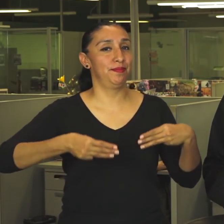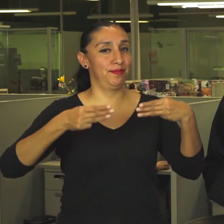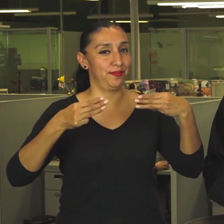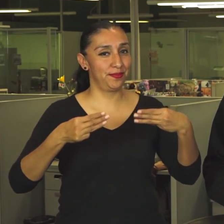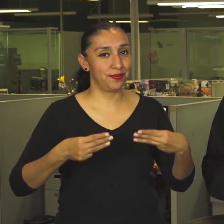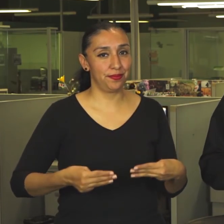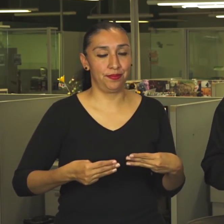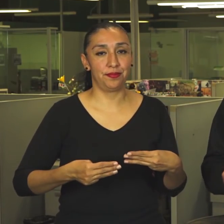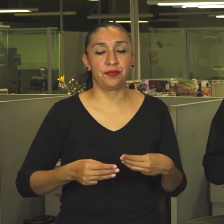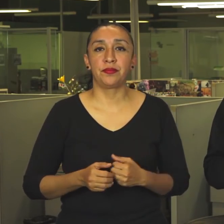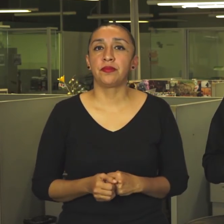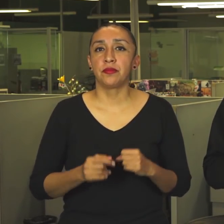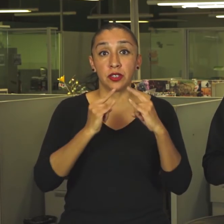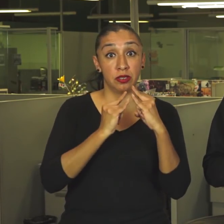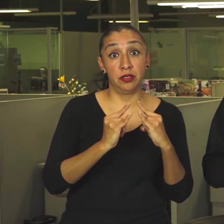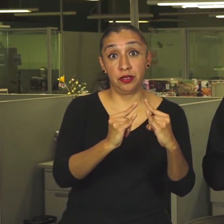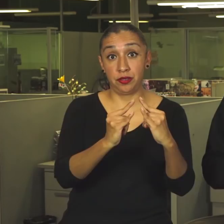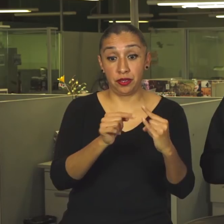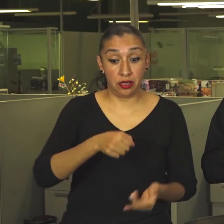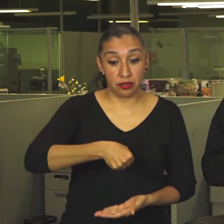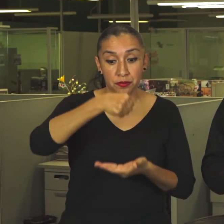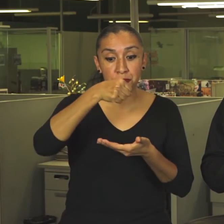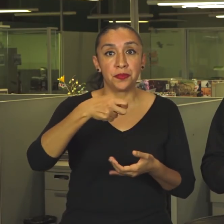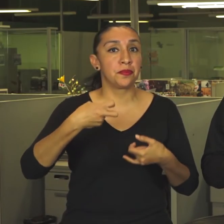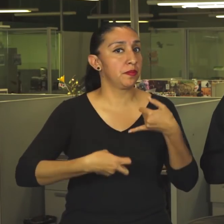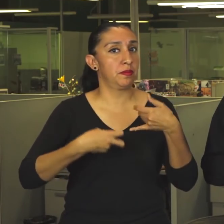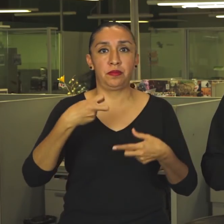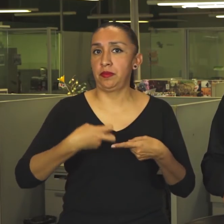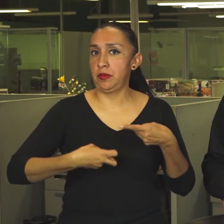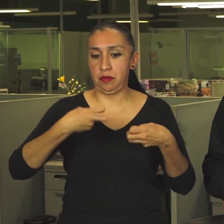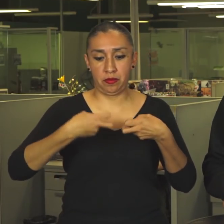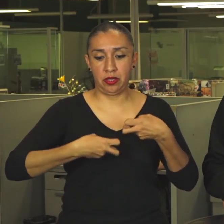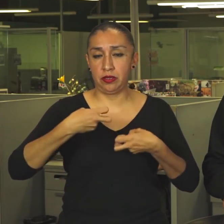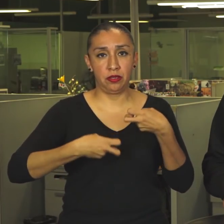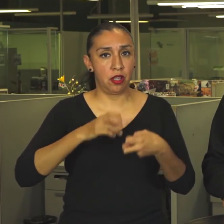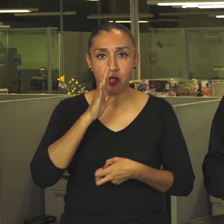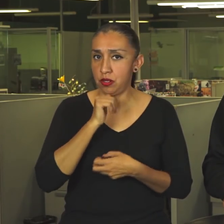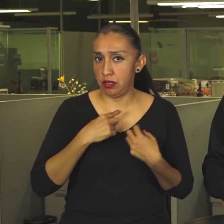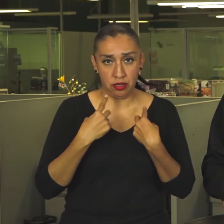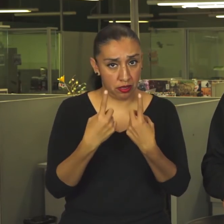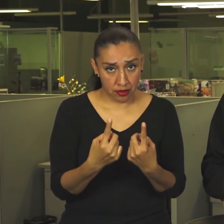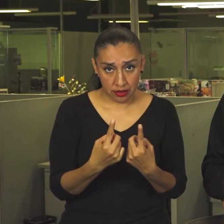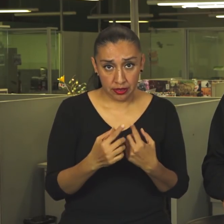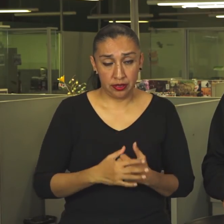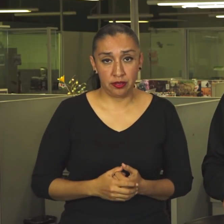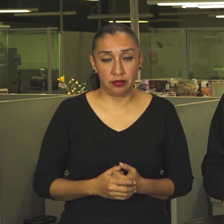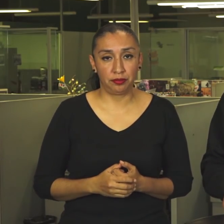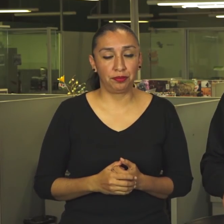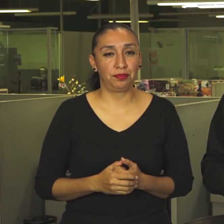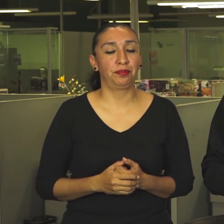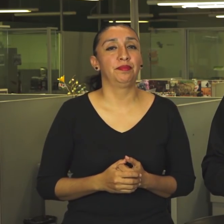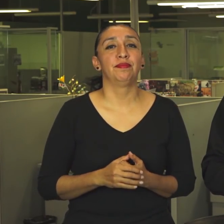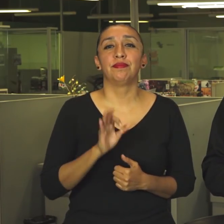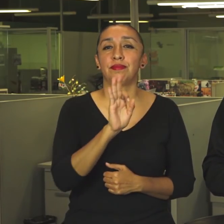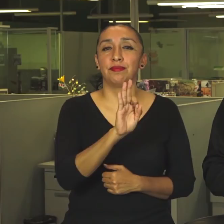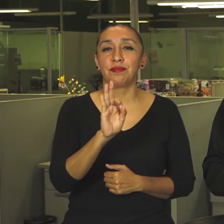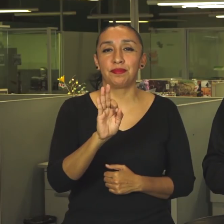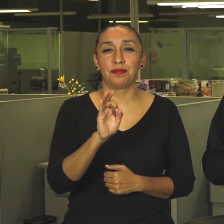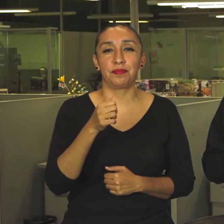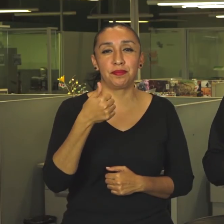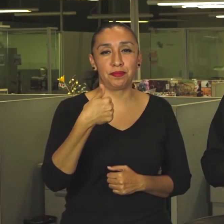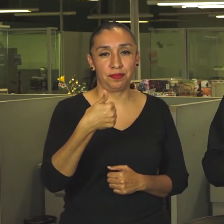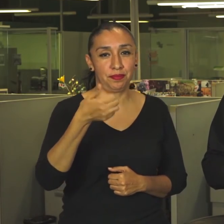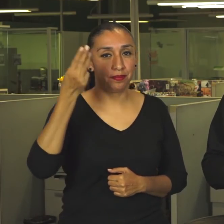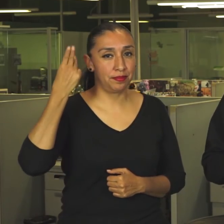en tijuana tampoco podrán dar bolsas a sus clientes al entrar en vigor la prohibición que será el próximo 6 de marzo